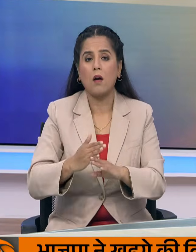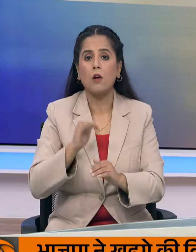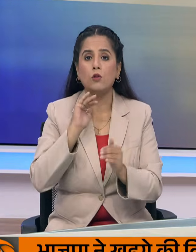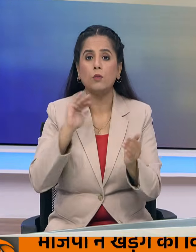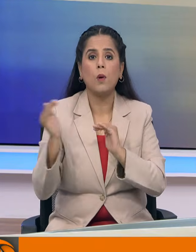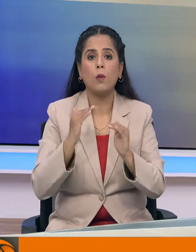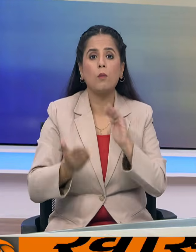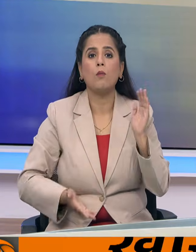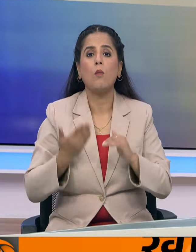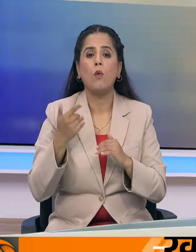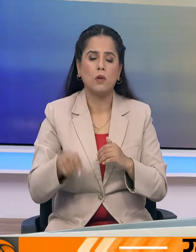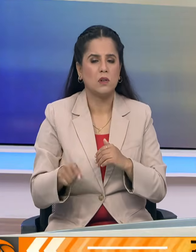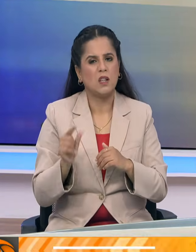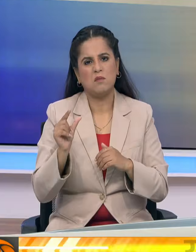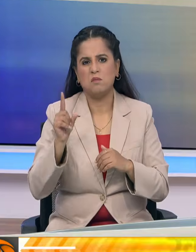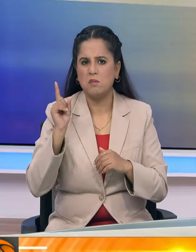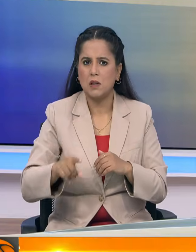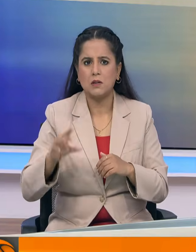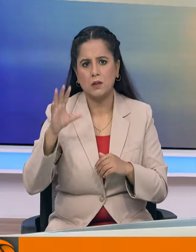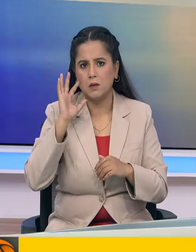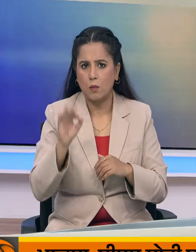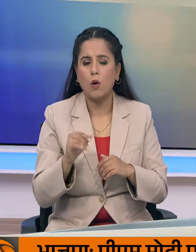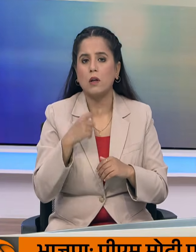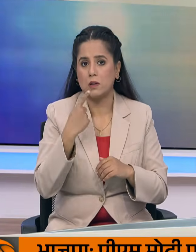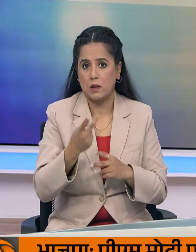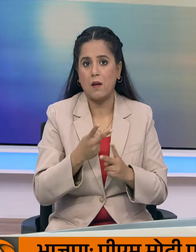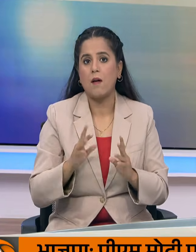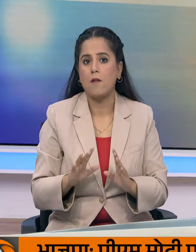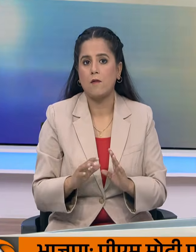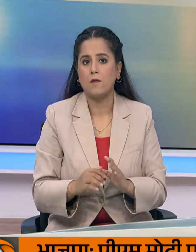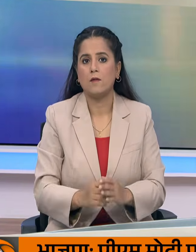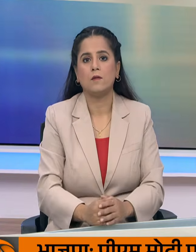बढ़ाने की आवश्यकता बताई।